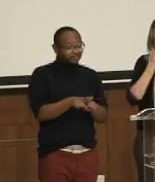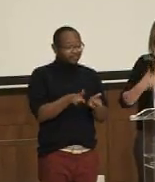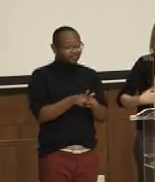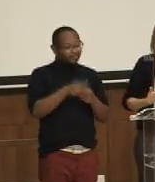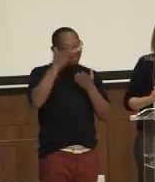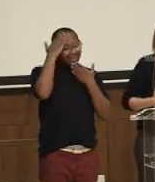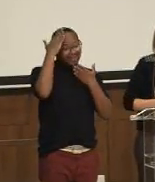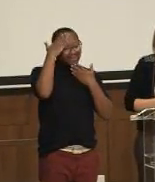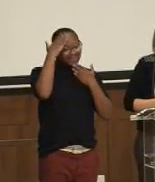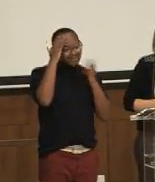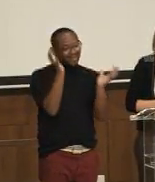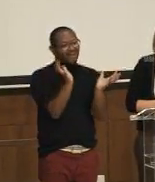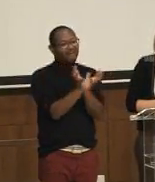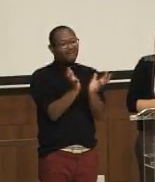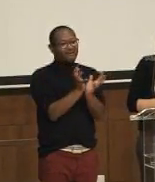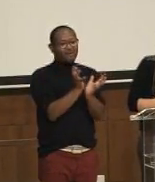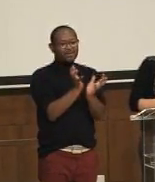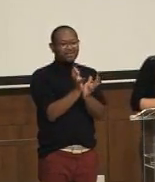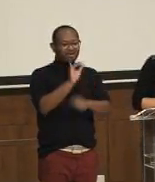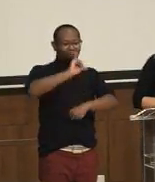Eleitoral Central, a qual eu faço parte.